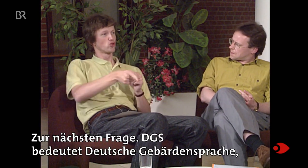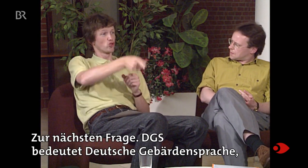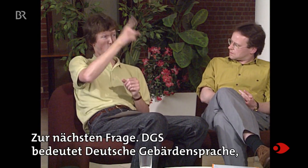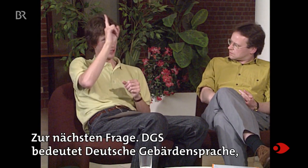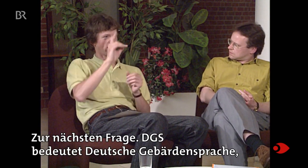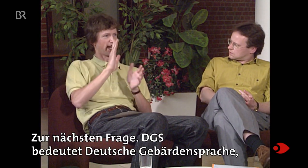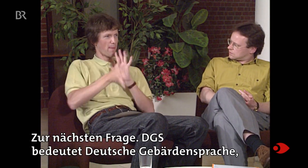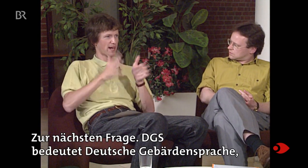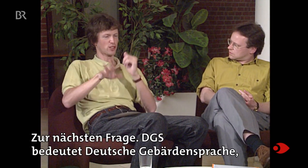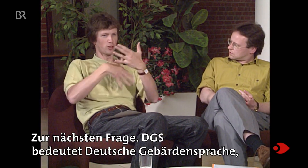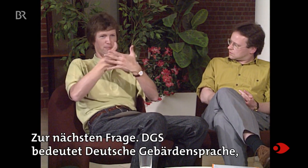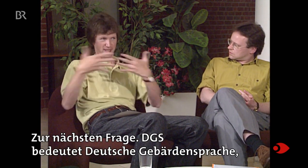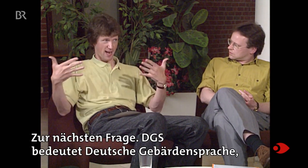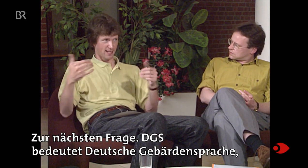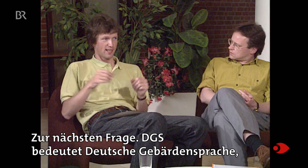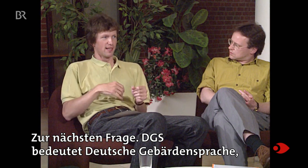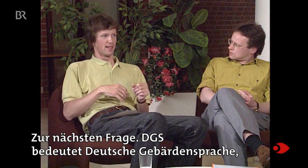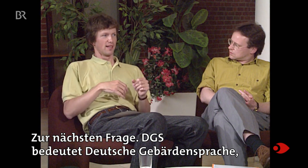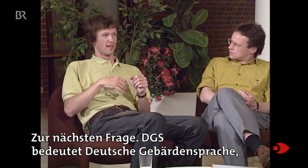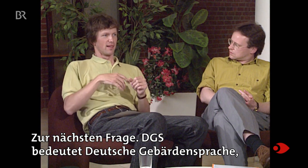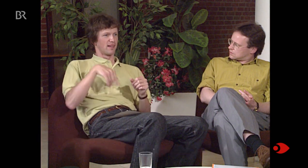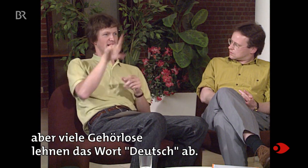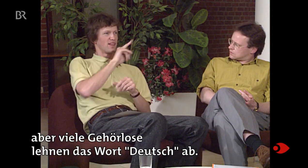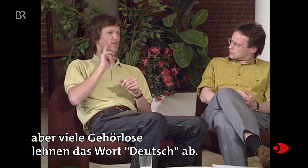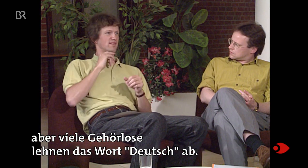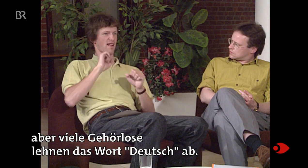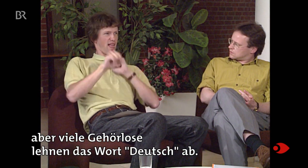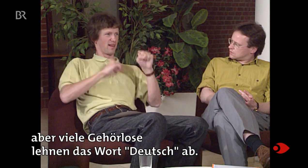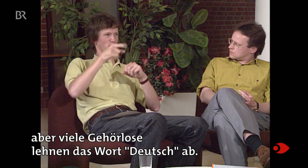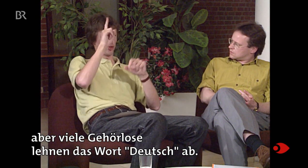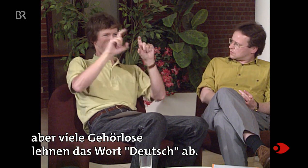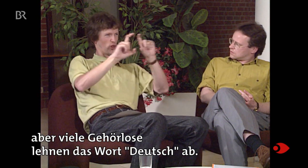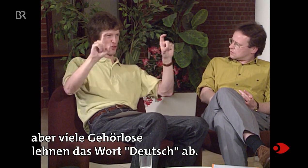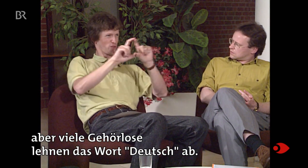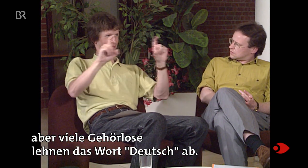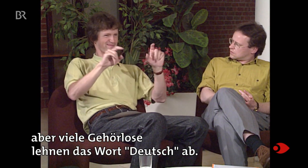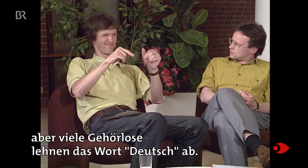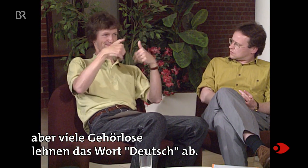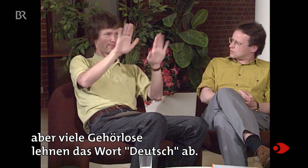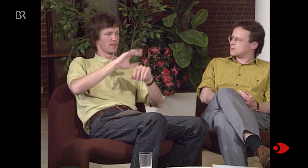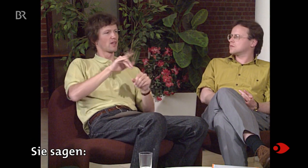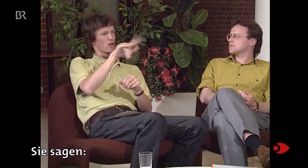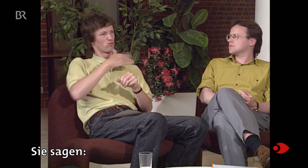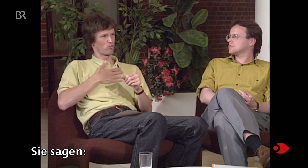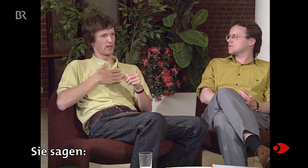Frage. DGS bedeutet deutsche Gebärdensprache, aber viele Gehörlose lehnen das Wort Deutsch ab. Sie sagen